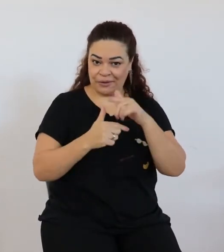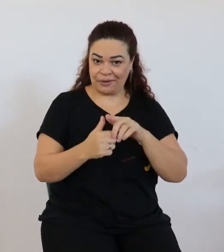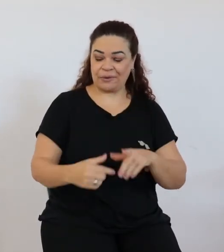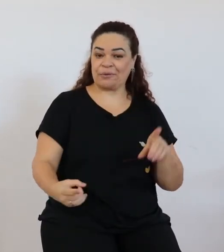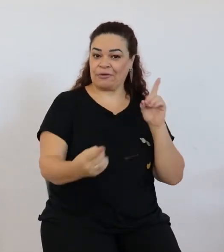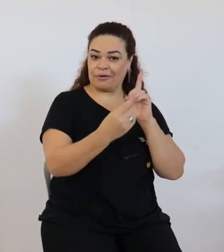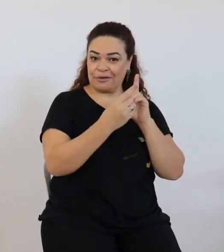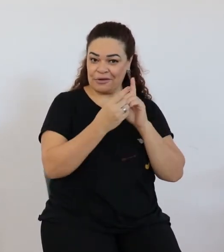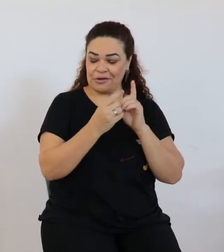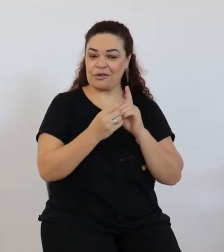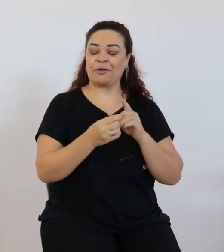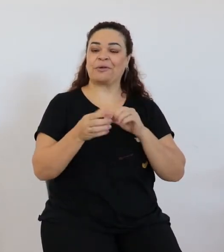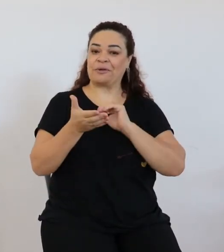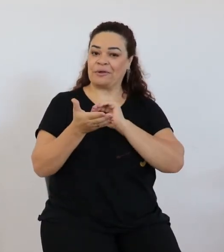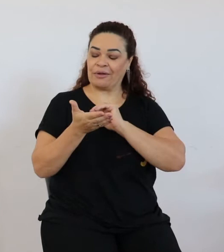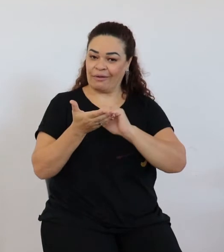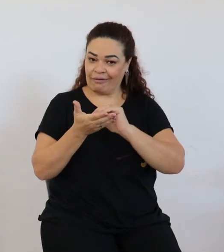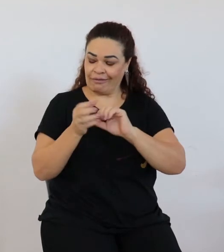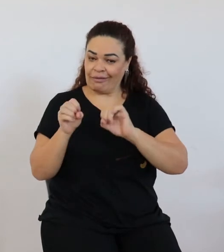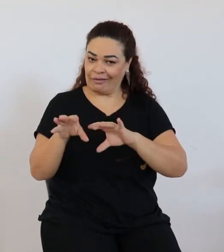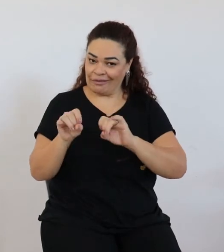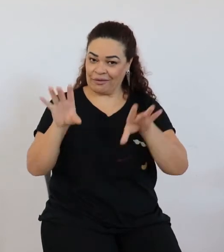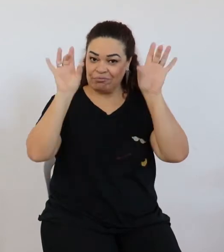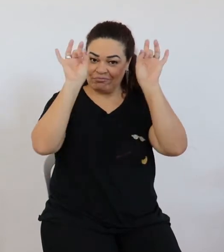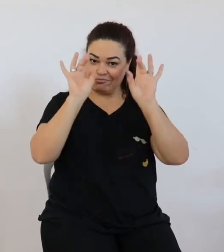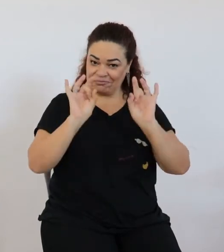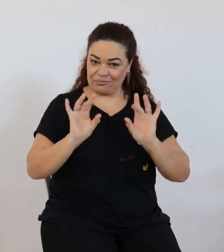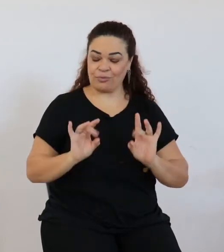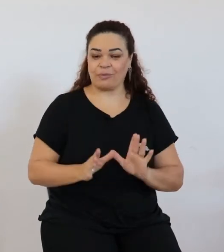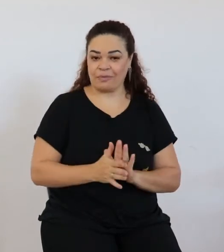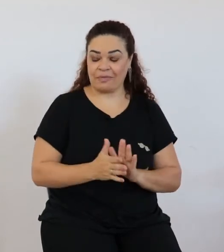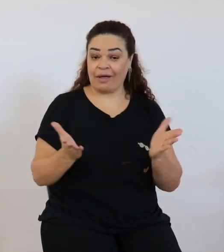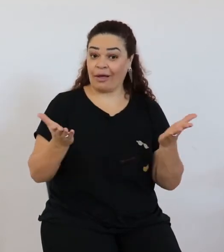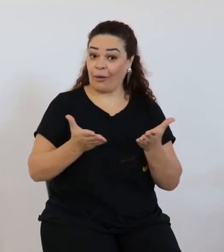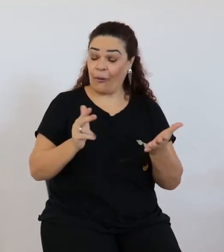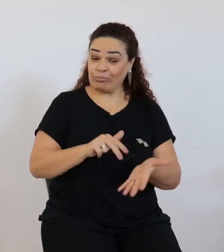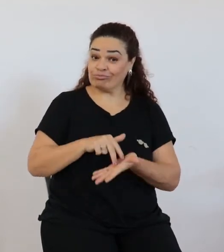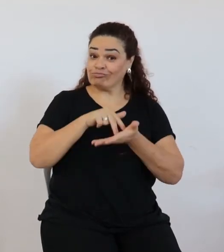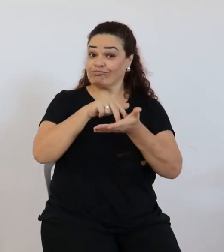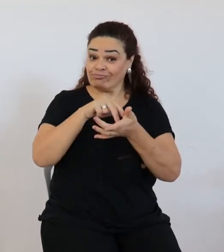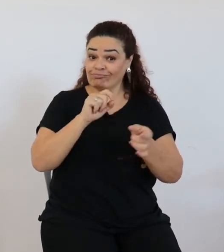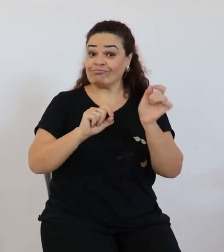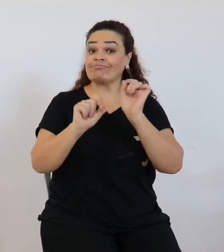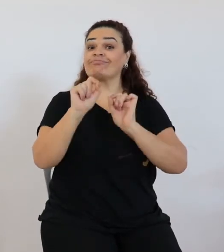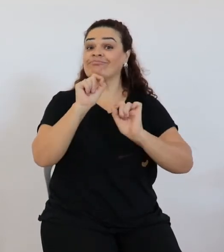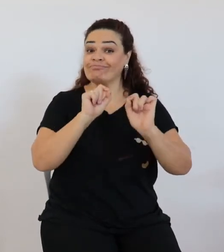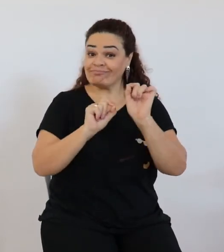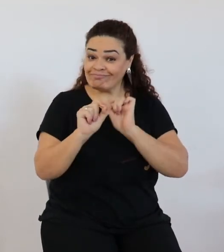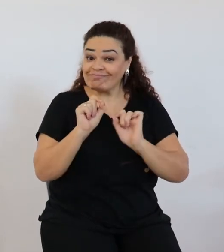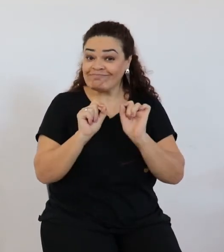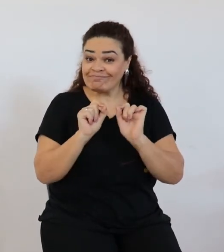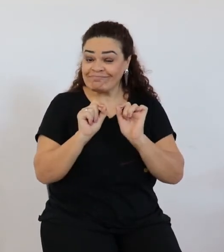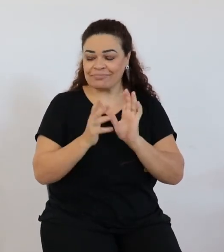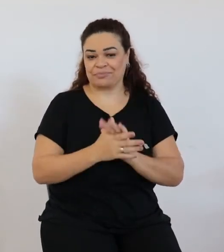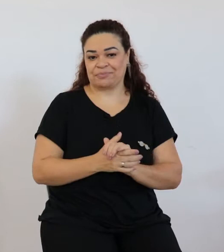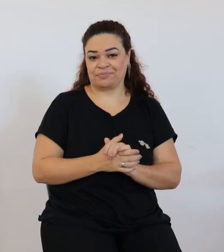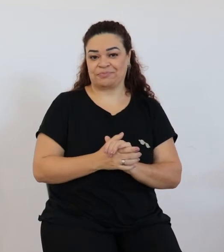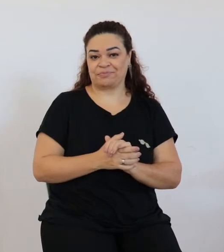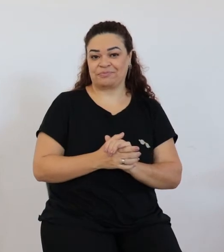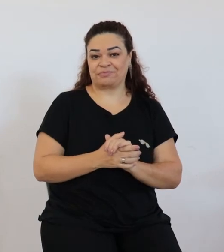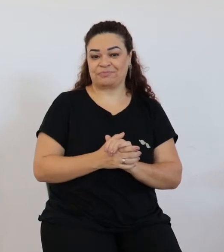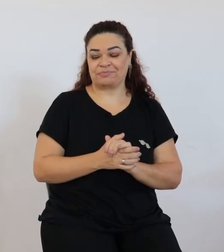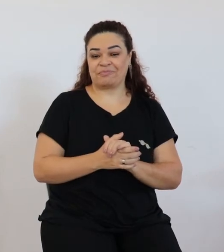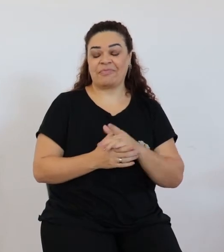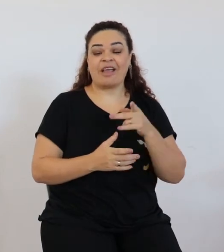Especial, atendimento educacional especializado. E vou falar um pouquinho para vocês, nesse momento, sobre desenvolvimento